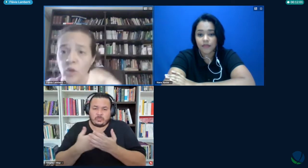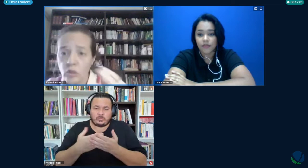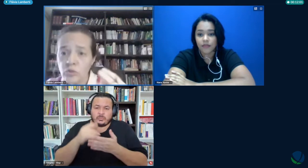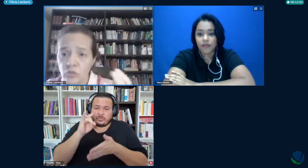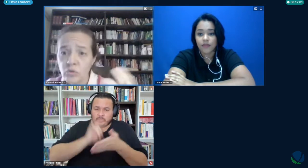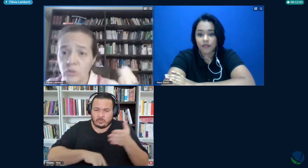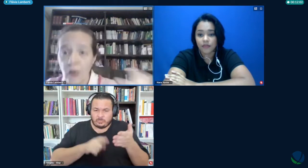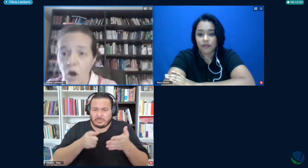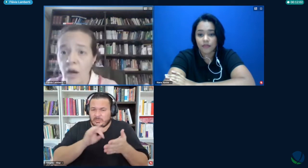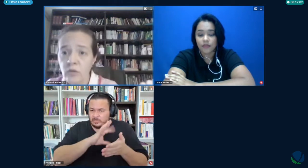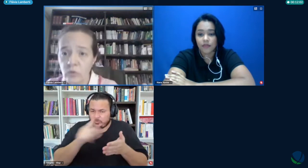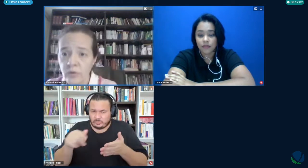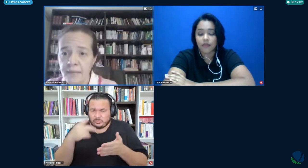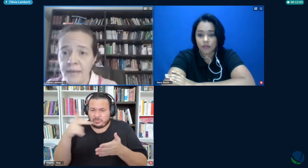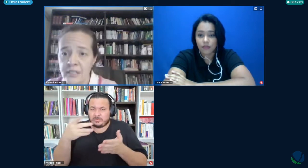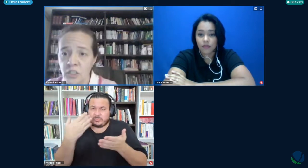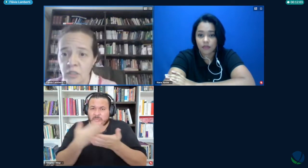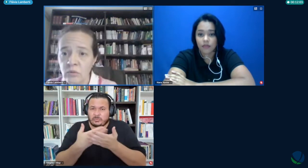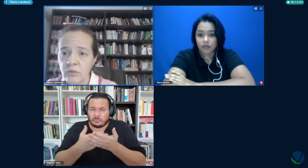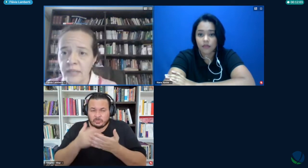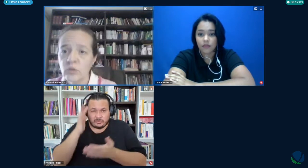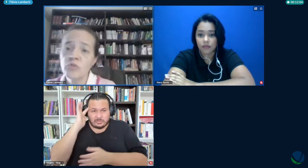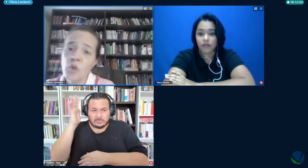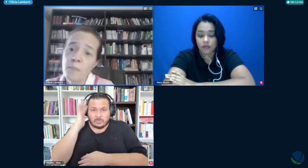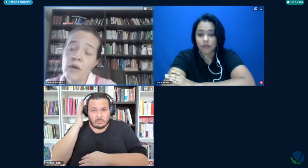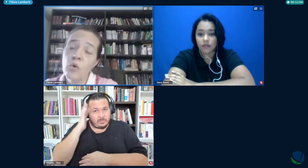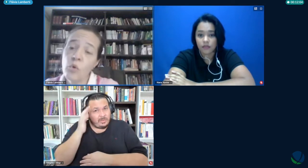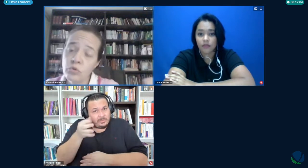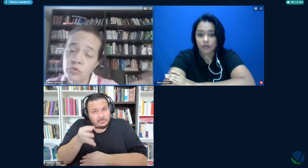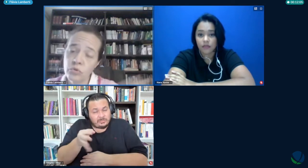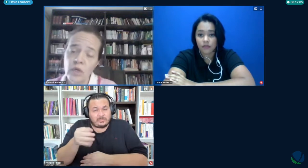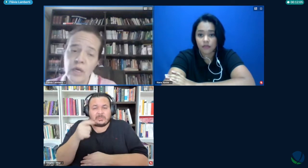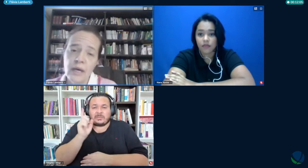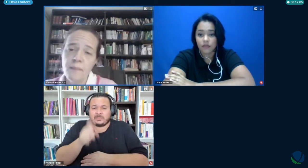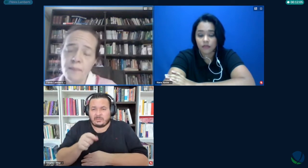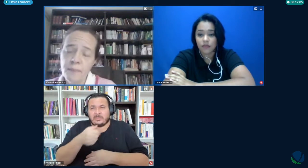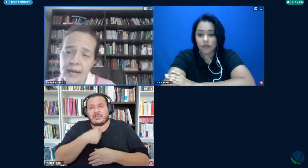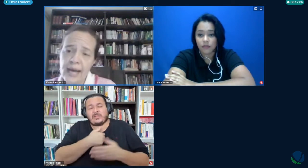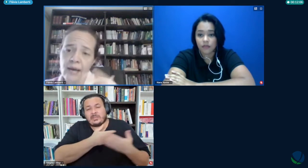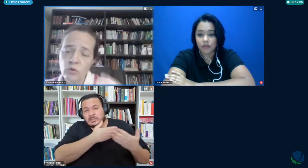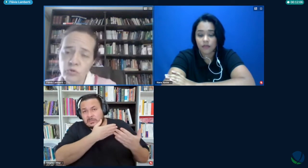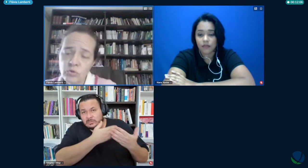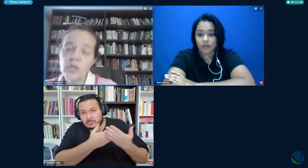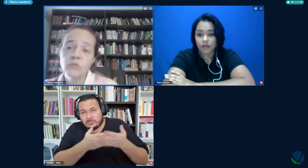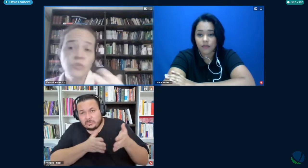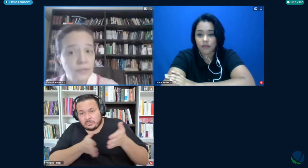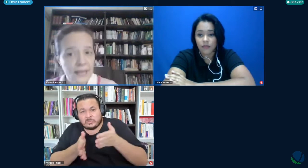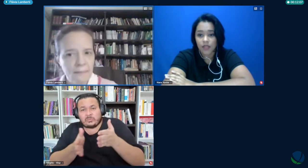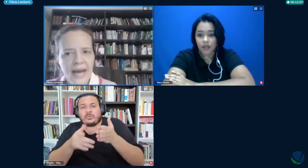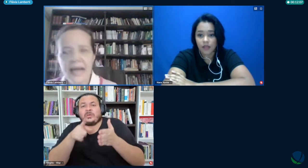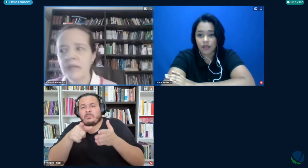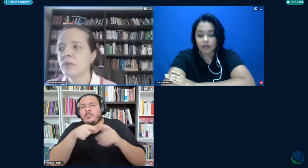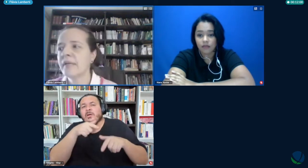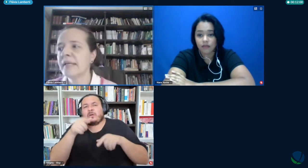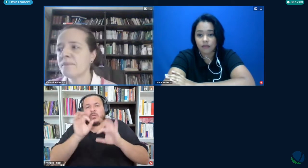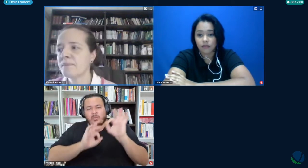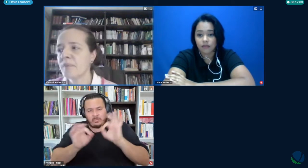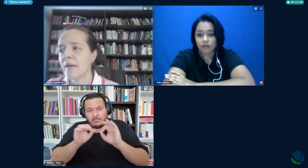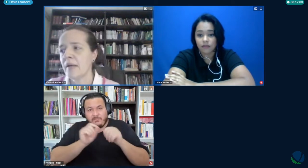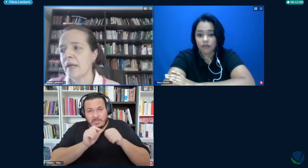foi todo o seu estudo teórico, né, imagino, né, todo o seu percurso para a construção do seu trabalho,